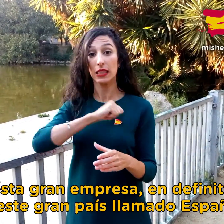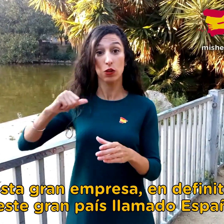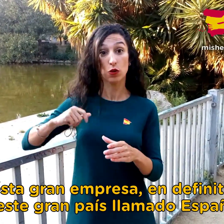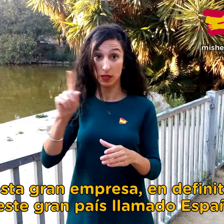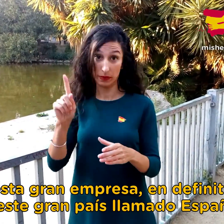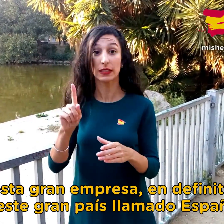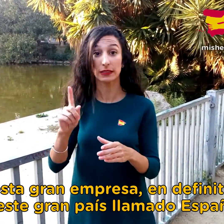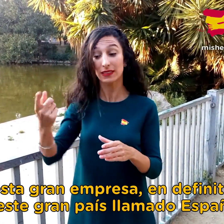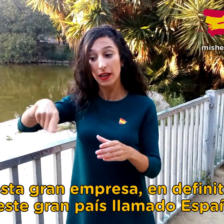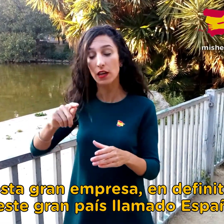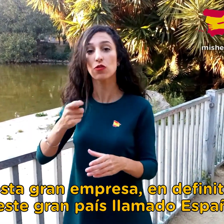España.